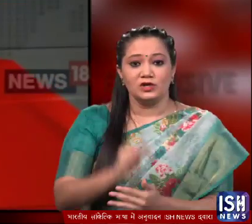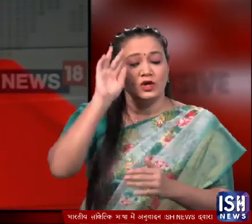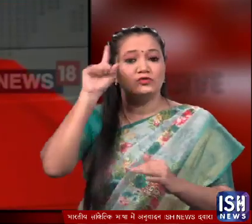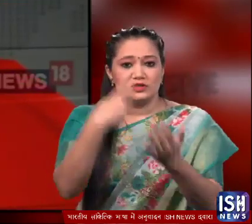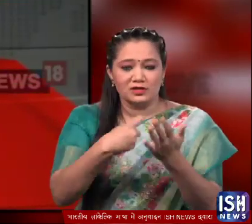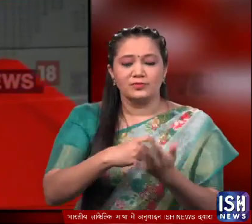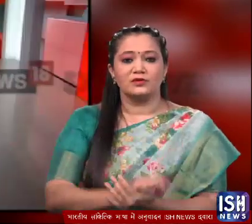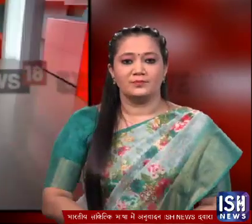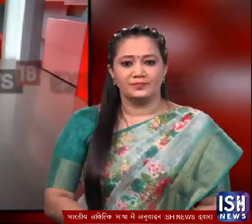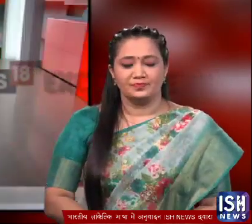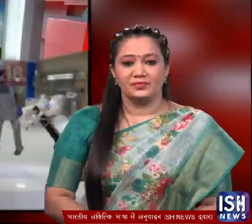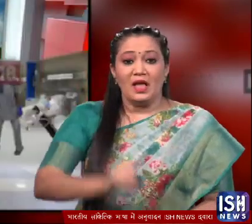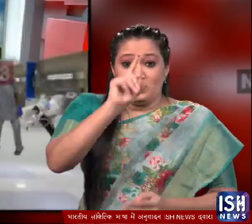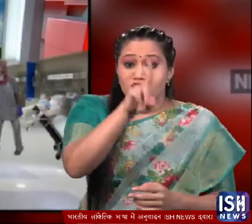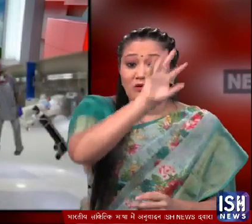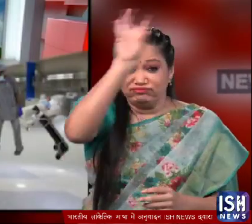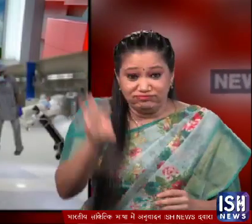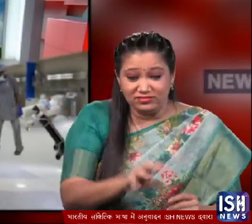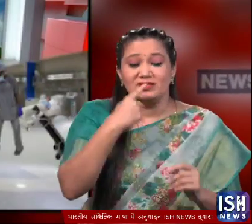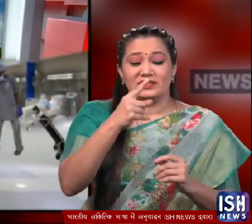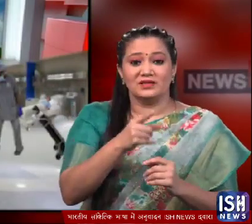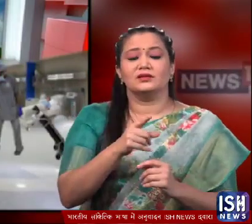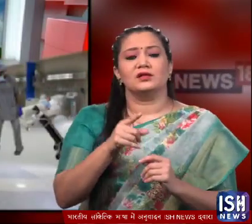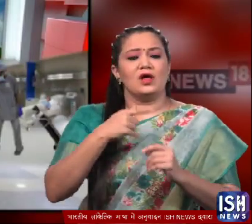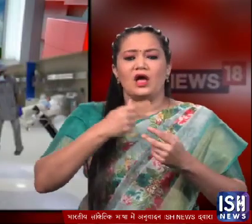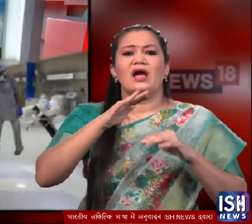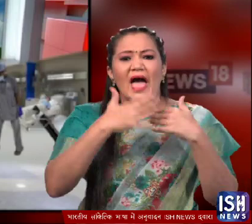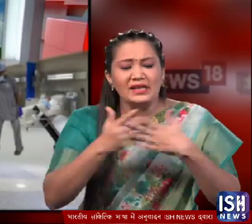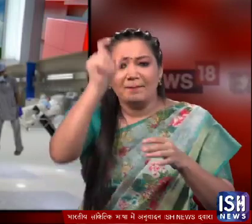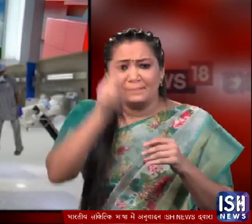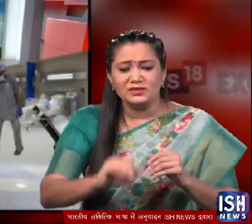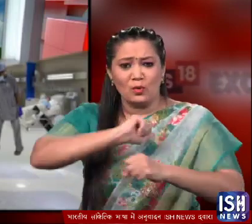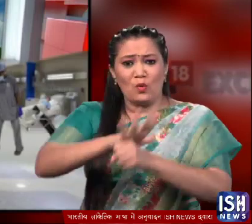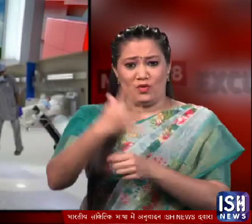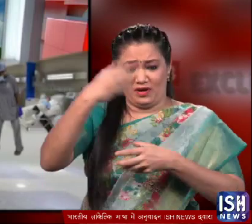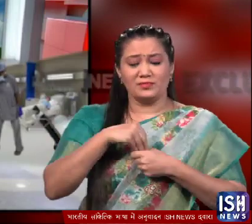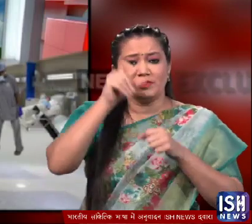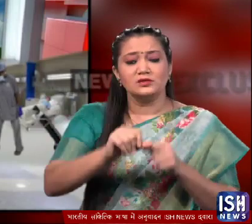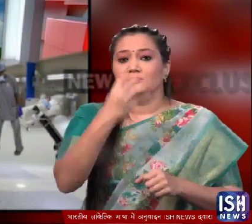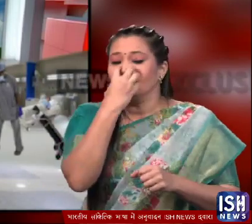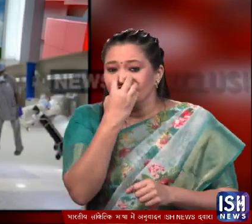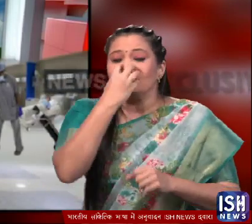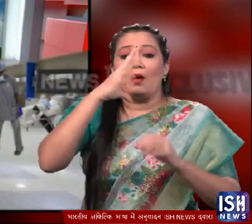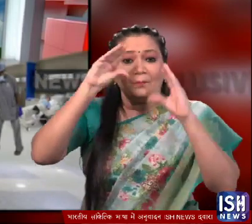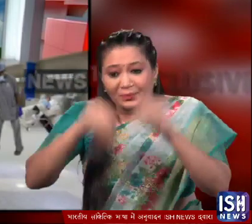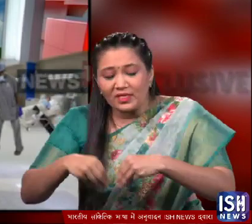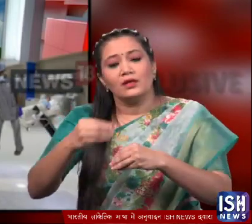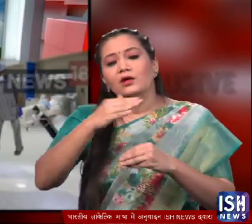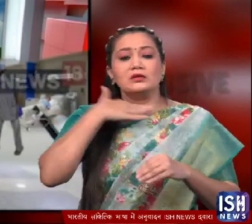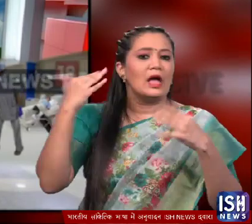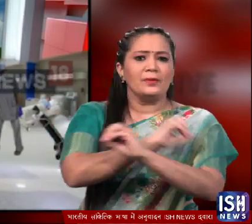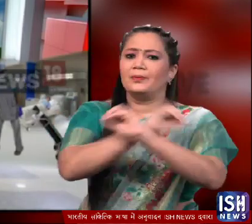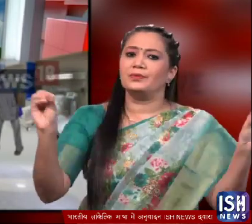18 की रवि सिंह की रिपोर्ट है कि इनमें 12 राज्यों ने यह जानकारी दी कि उनके यहां किसी भी कोरोना मरीज की ऑक्सीजन की कमी से